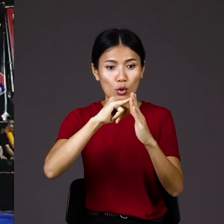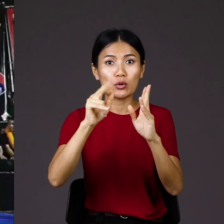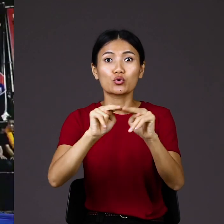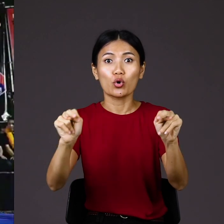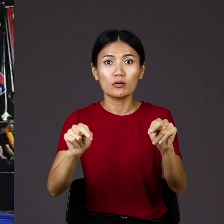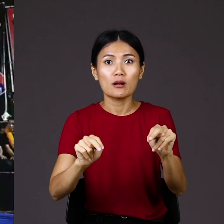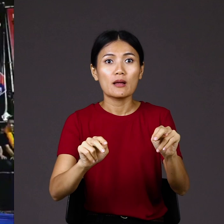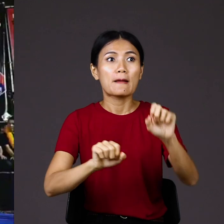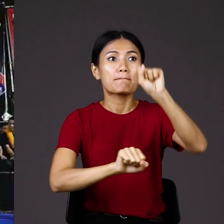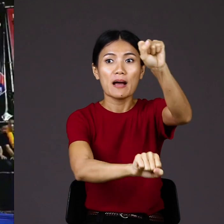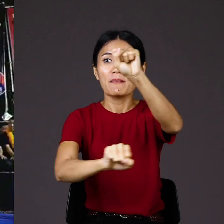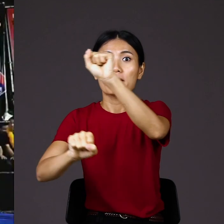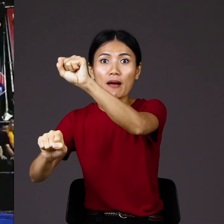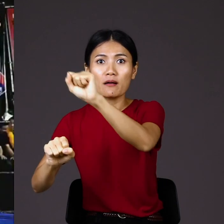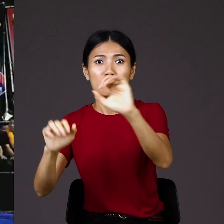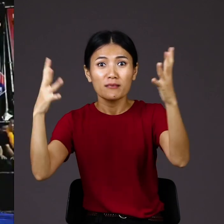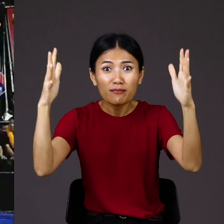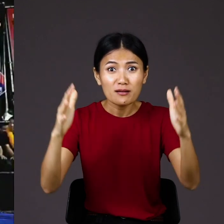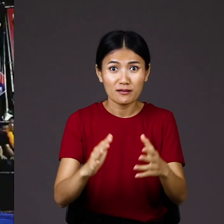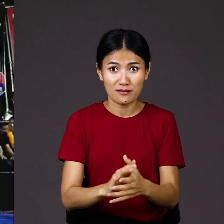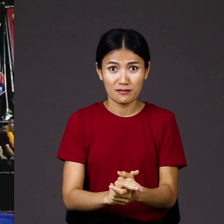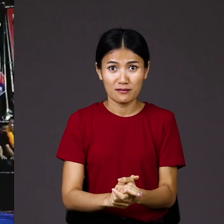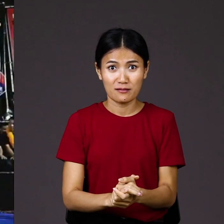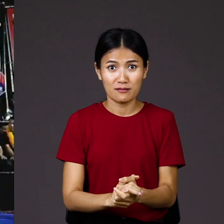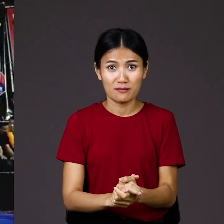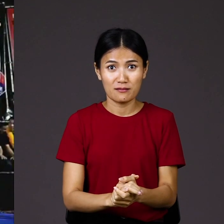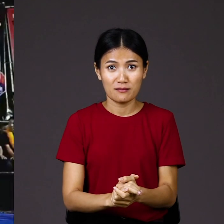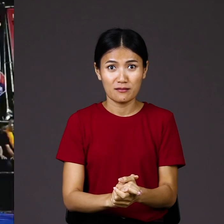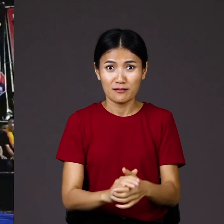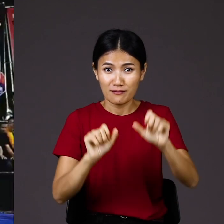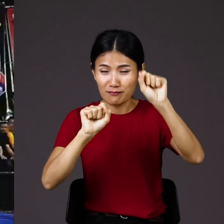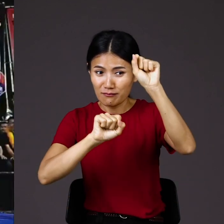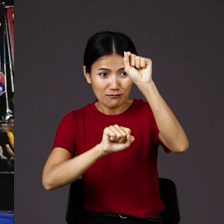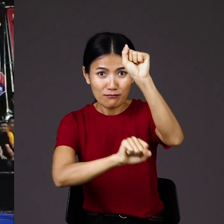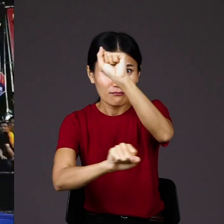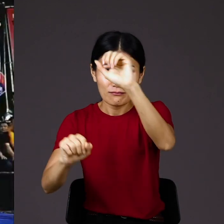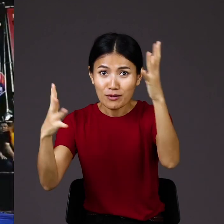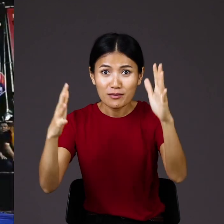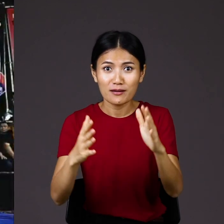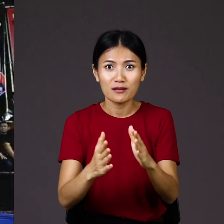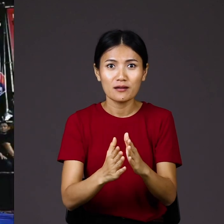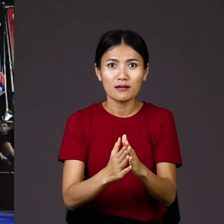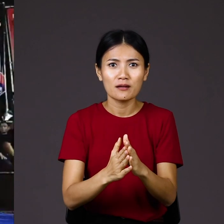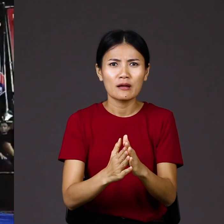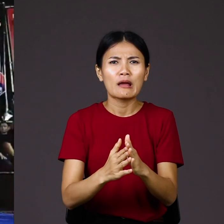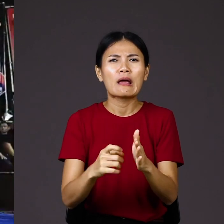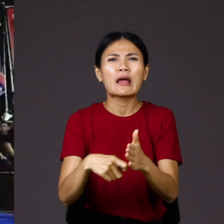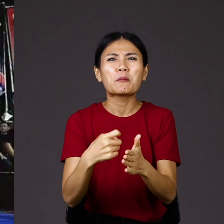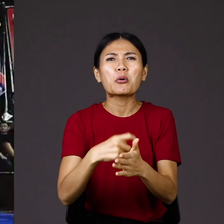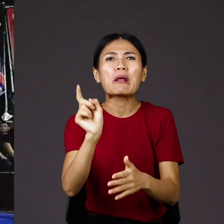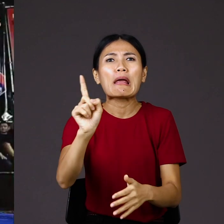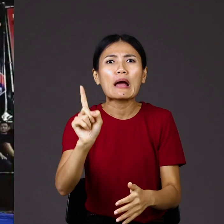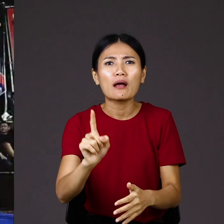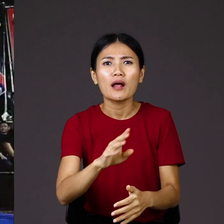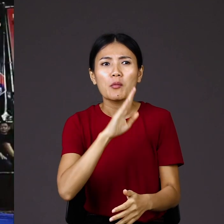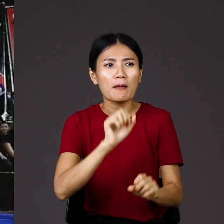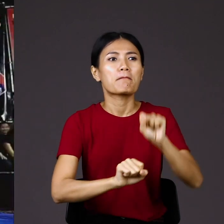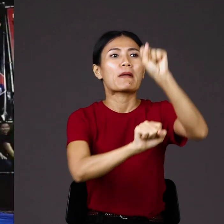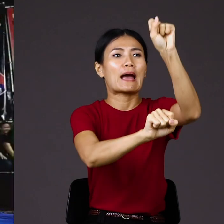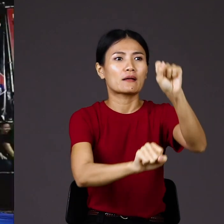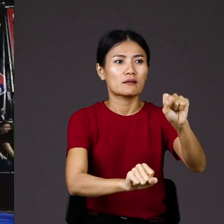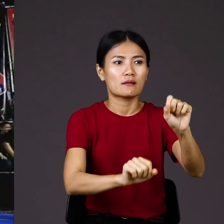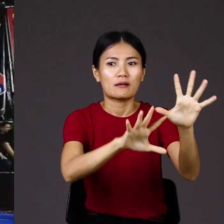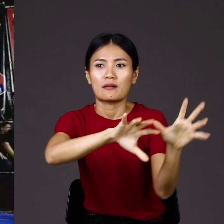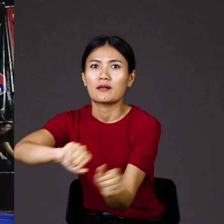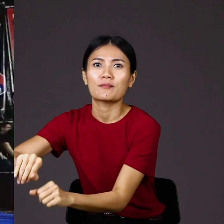ไม่ใช่ไม่มีตังค์นะครับคุณไพบูลย์พอมีตังค์อยู่อาจจะไม่ได้เยอะเท่าคนอื่นแต่ก็พอมีป้ายอยู่ปัญหา